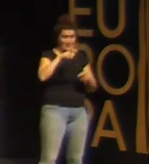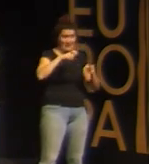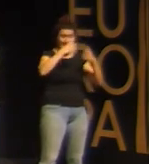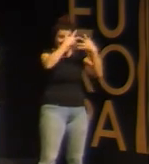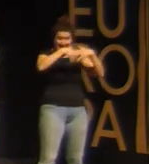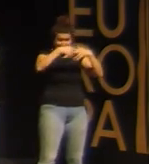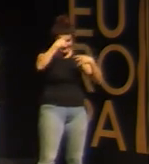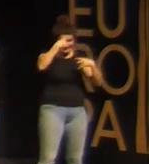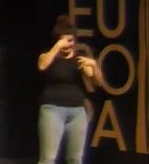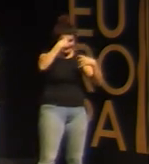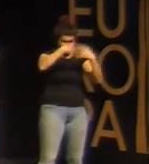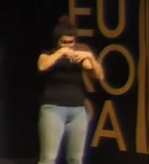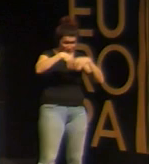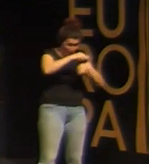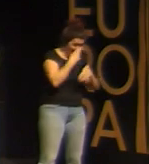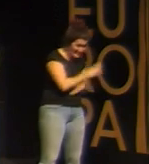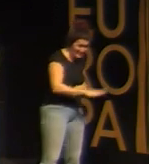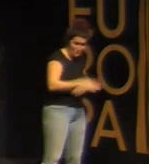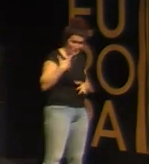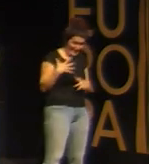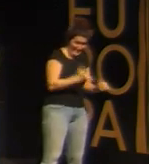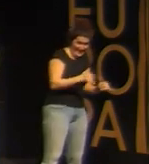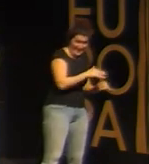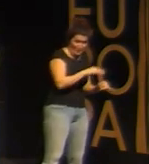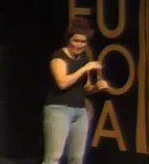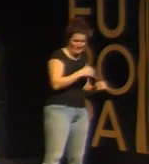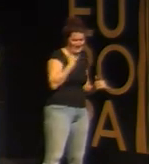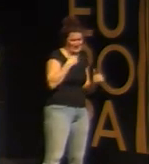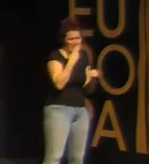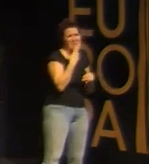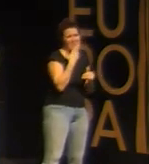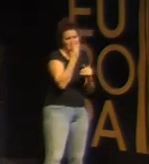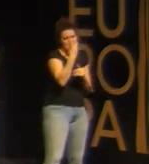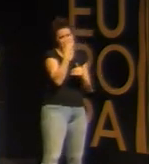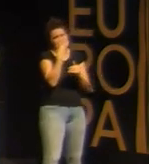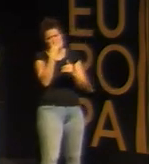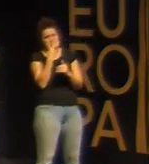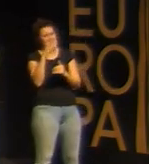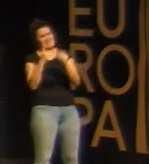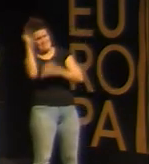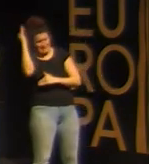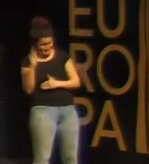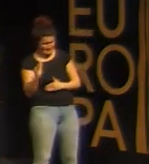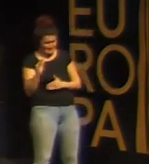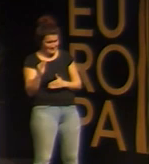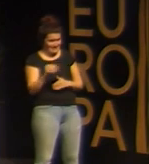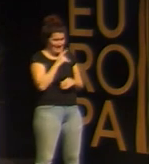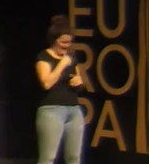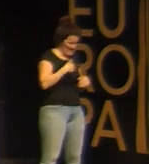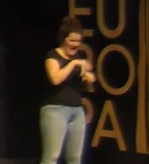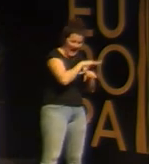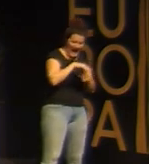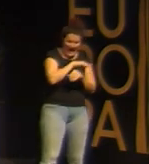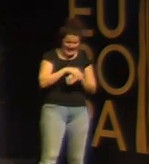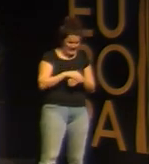neurológica de nuestros peques llega hasta los 20 muchos incluso hay áreas de maduración